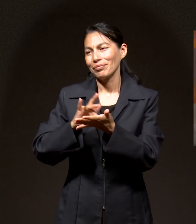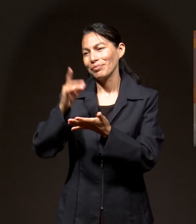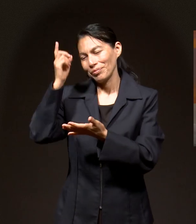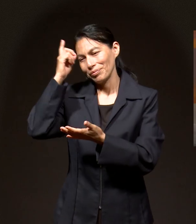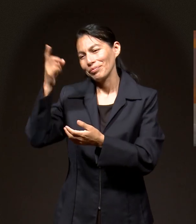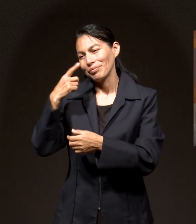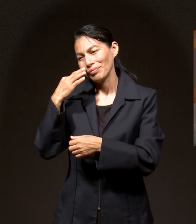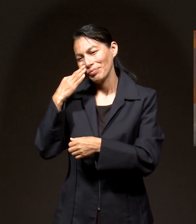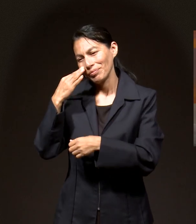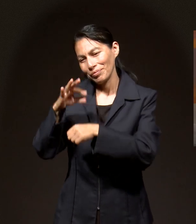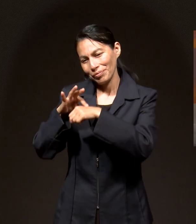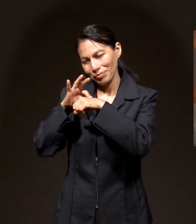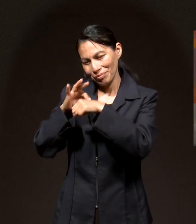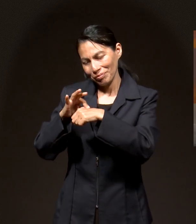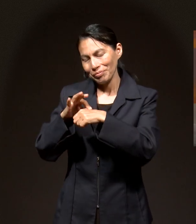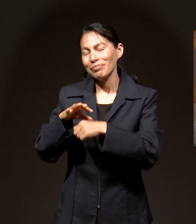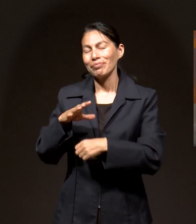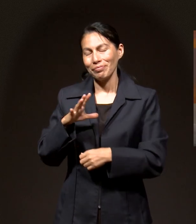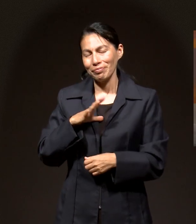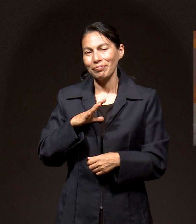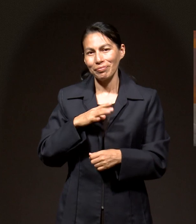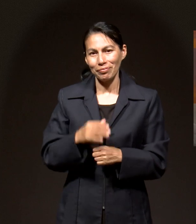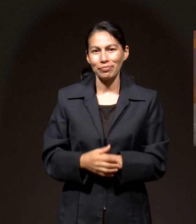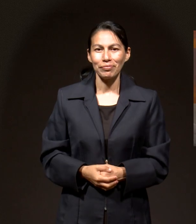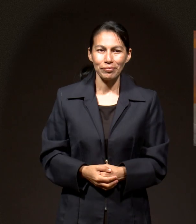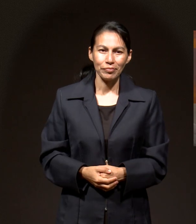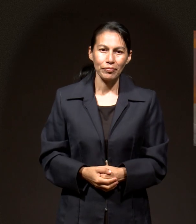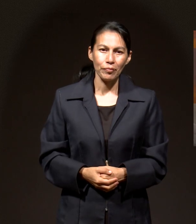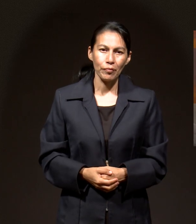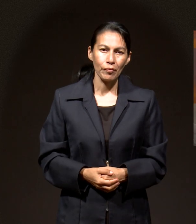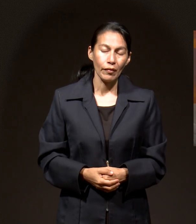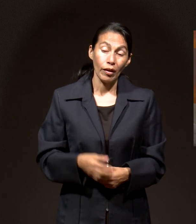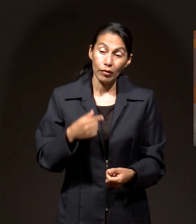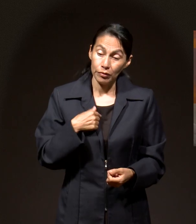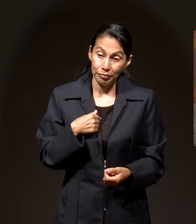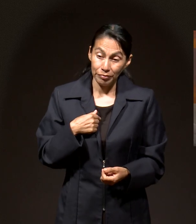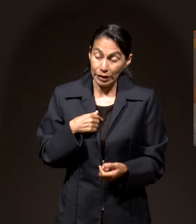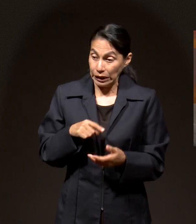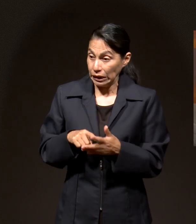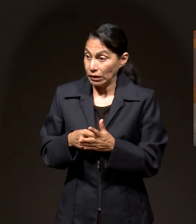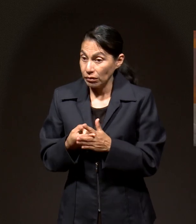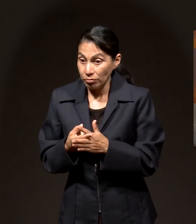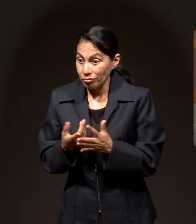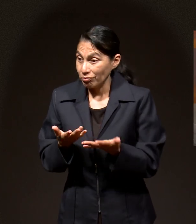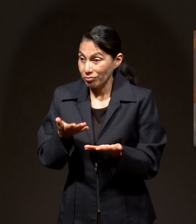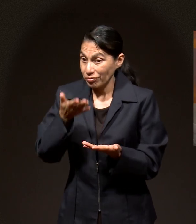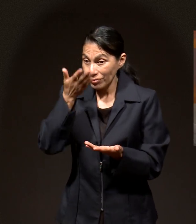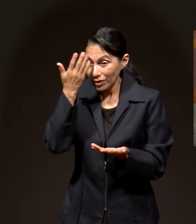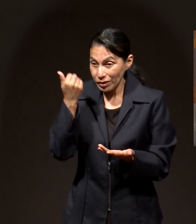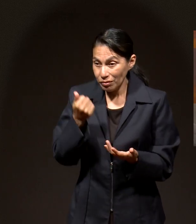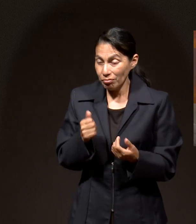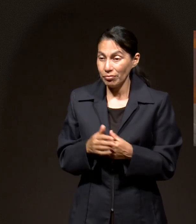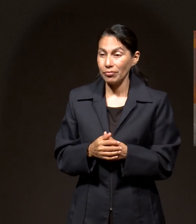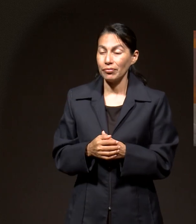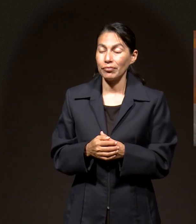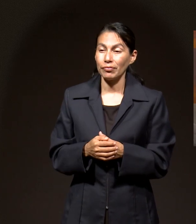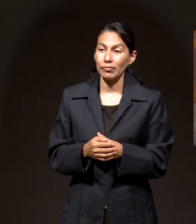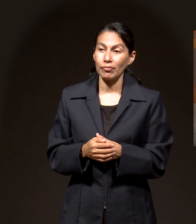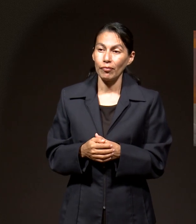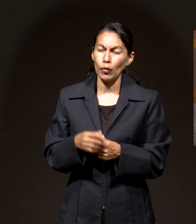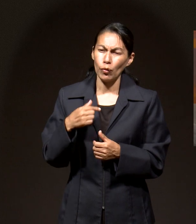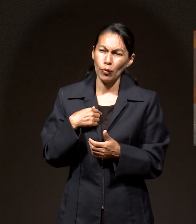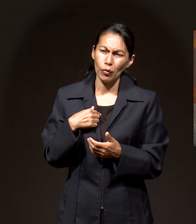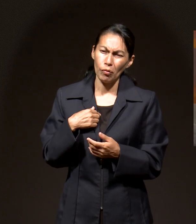eso, gracias a Dios. Entonces, yo no sabía ni por dónde empezar. La